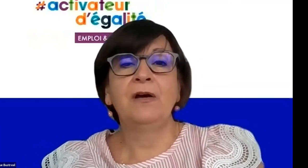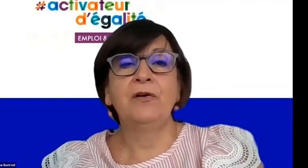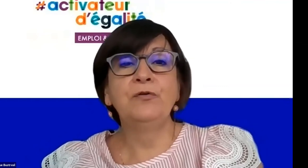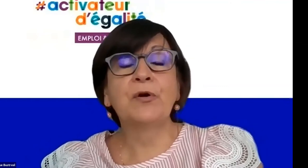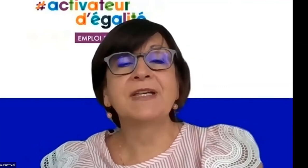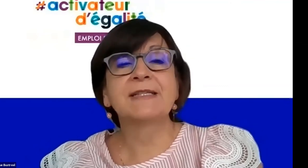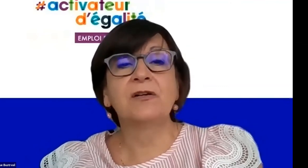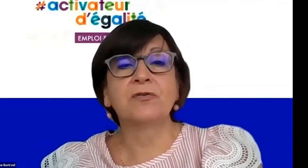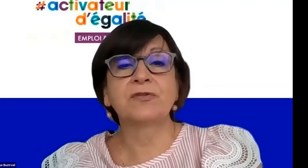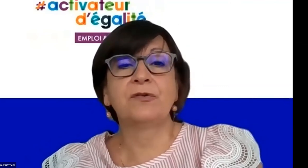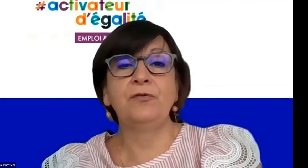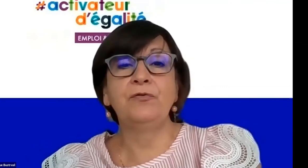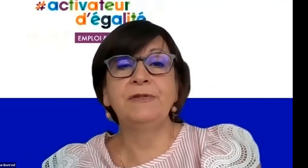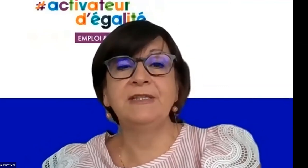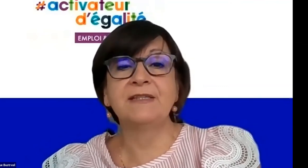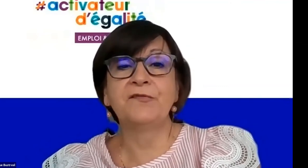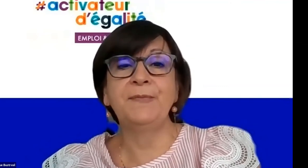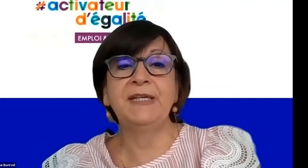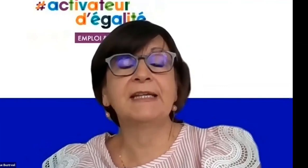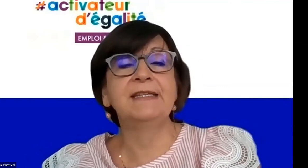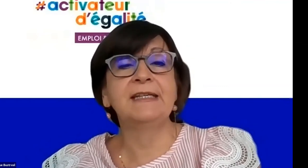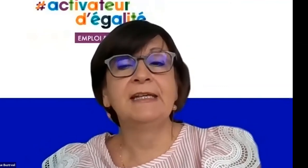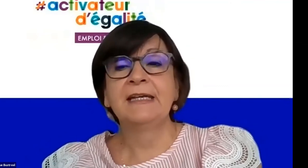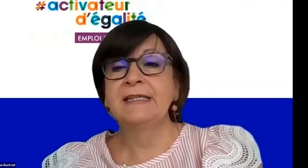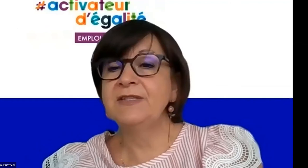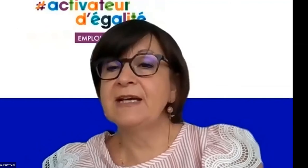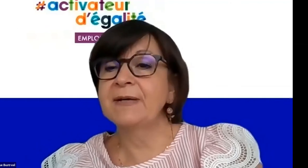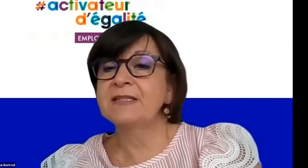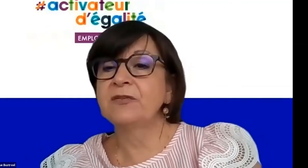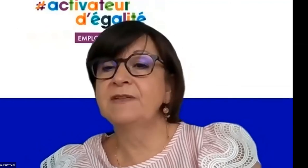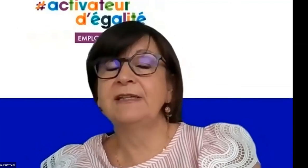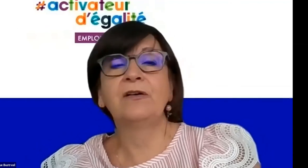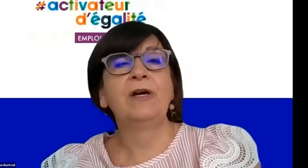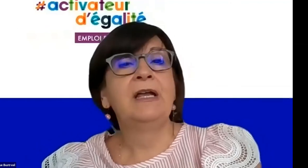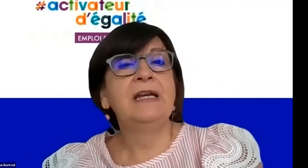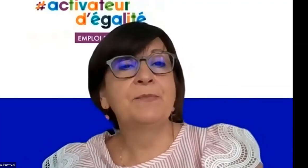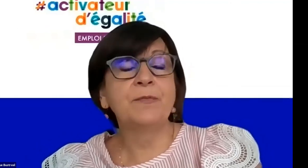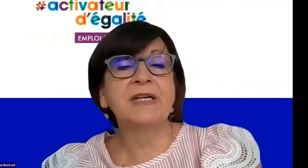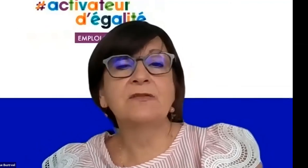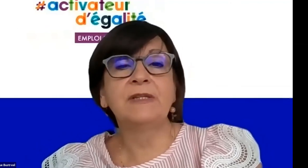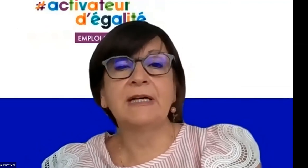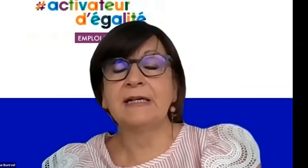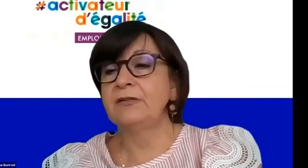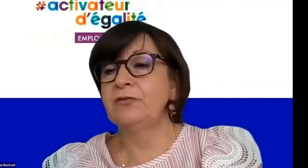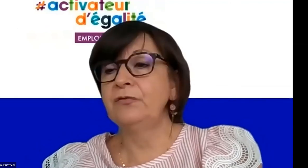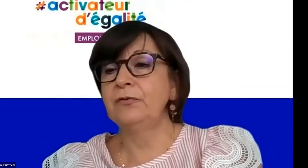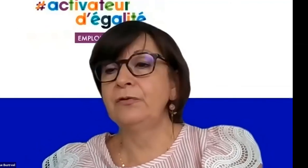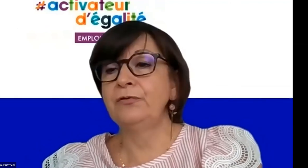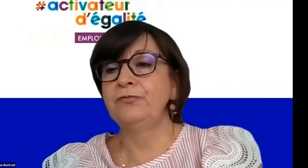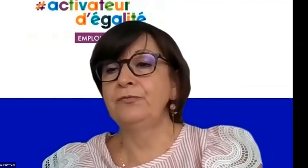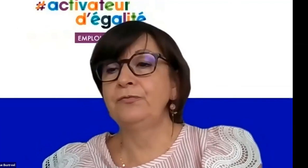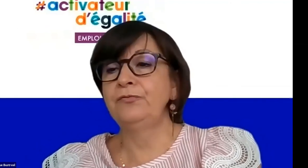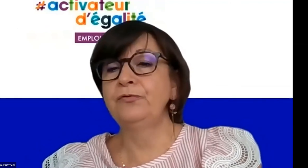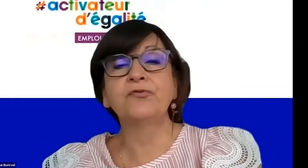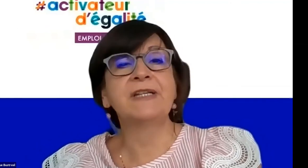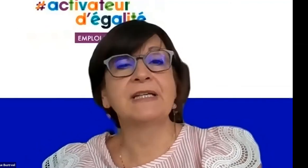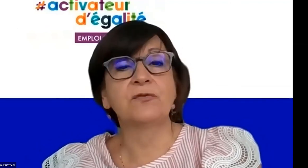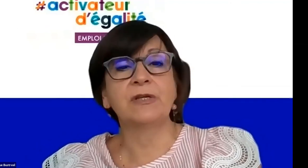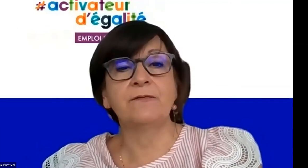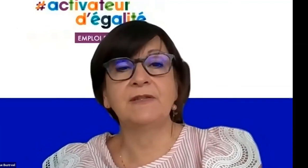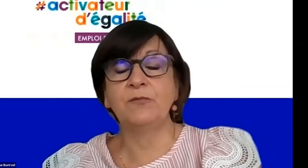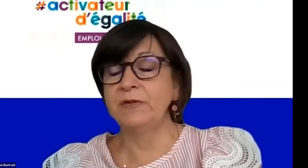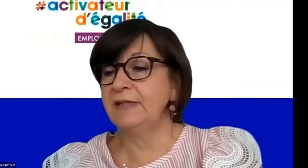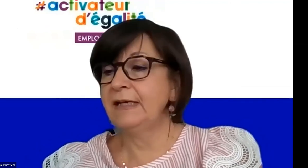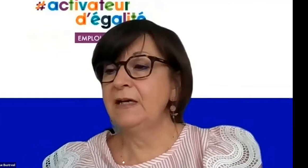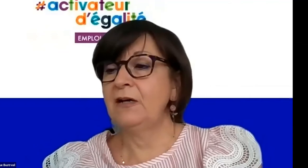eu une première séquence le 19 mai dernier qui visait à présenter les premiers résultats d'une